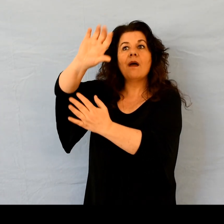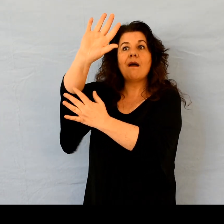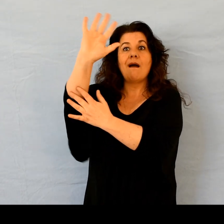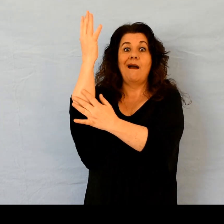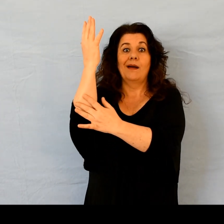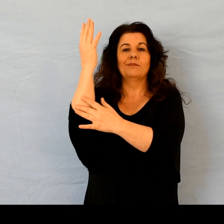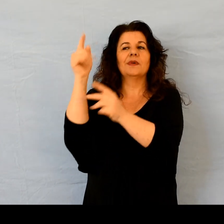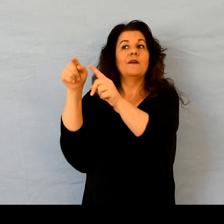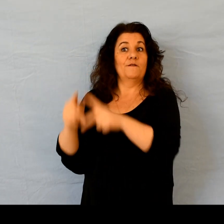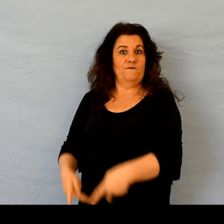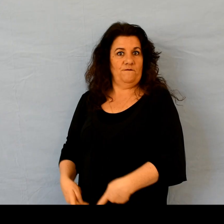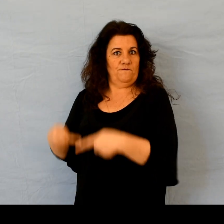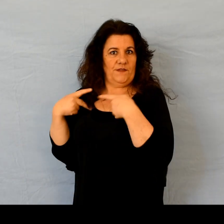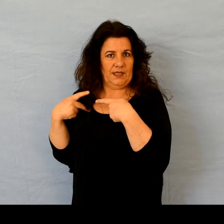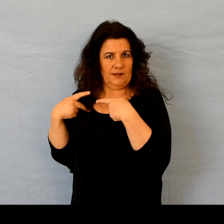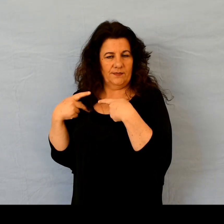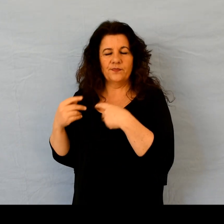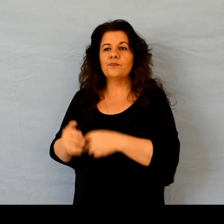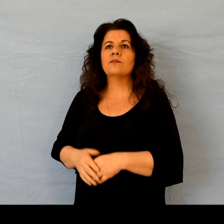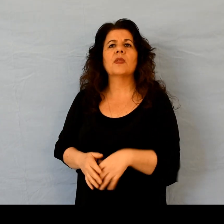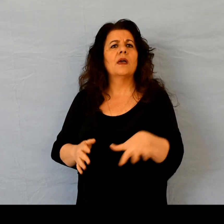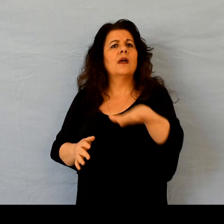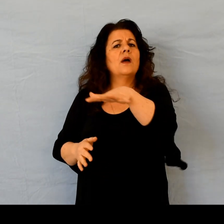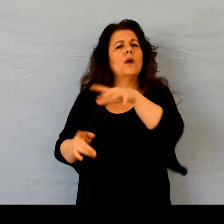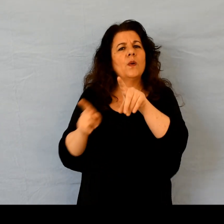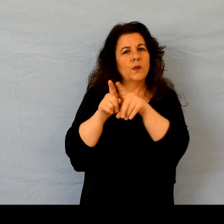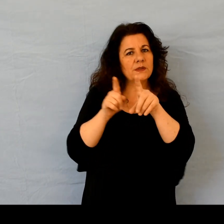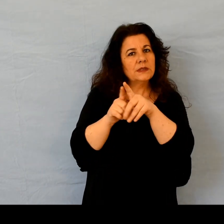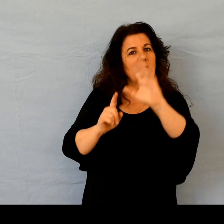de la connaissance du bien et du mal.